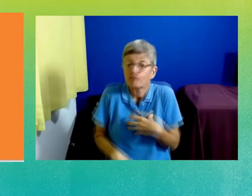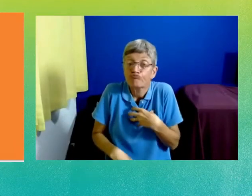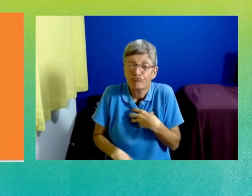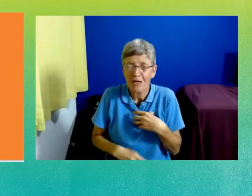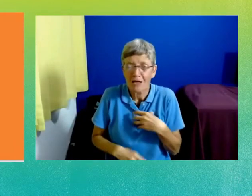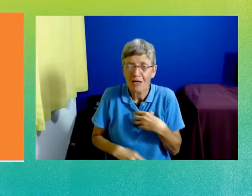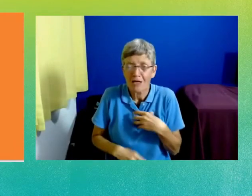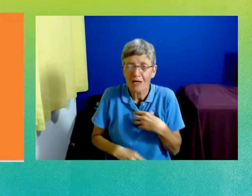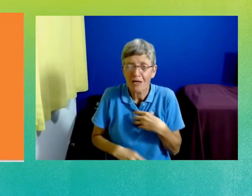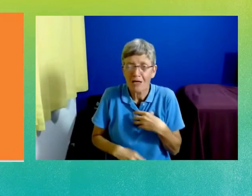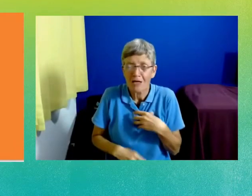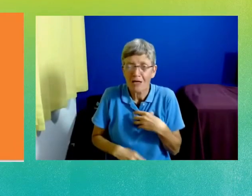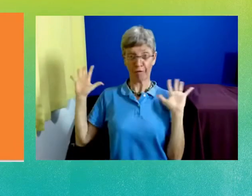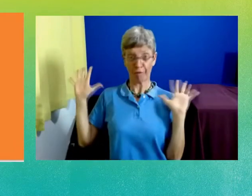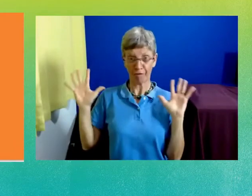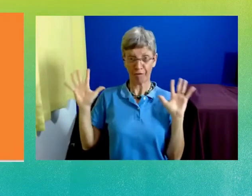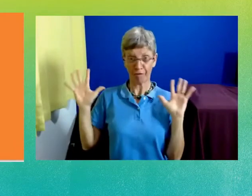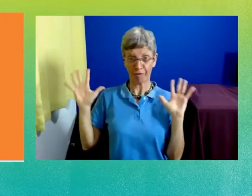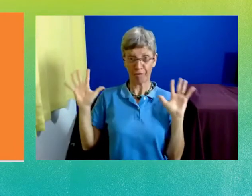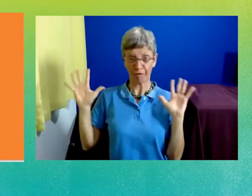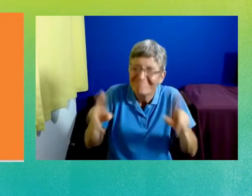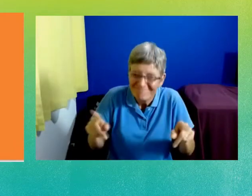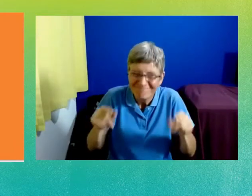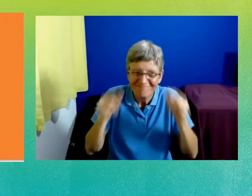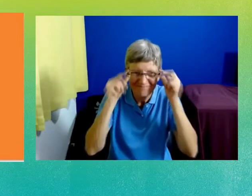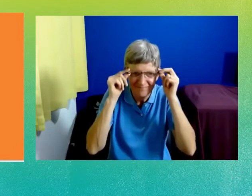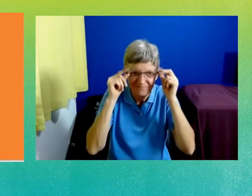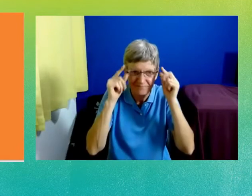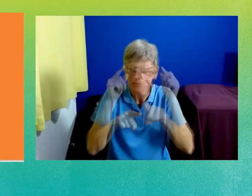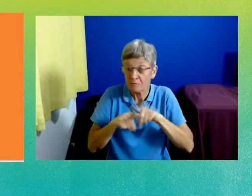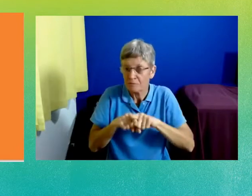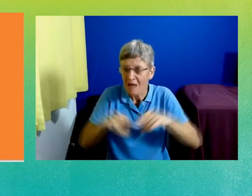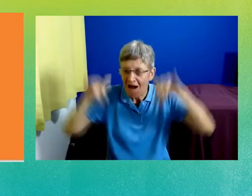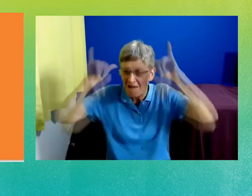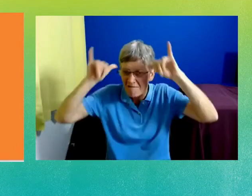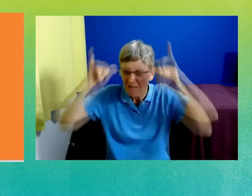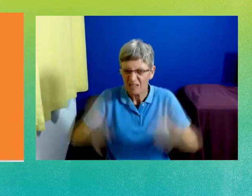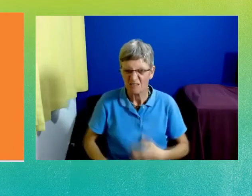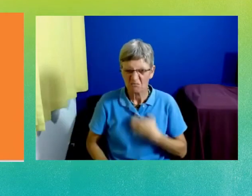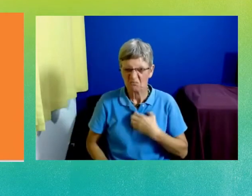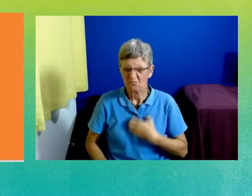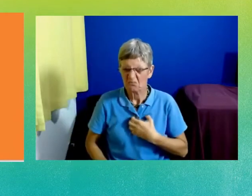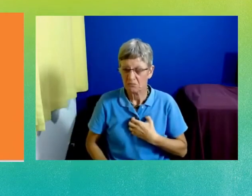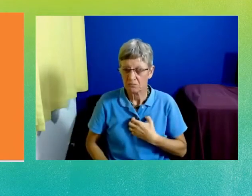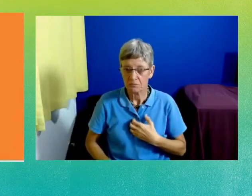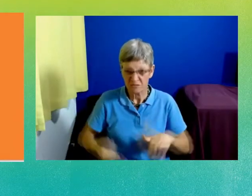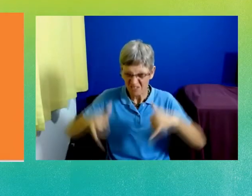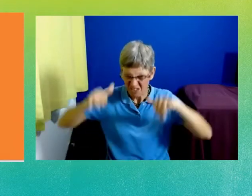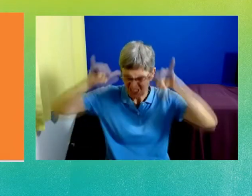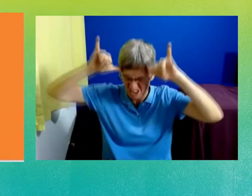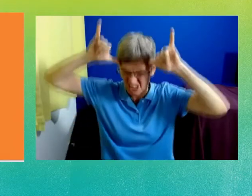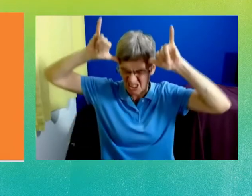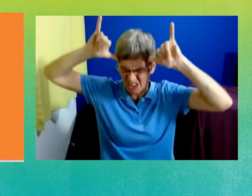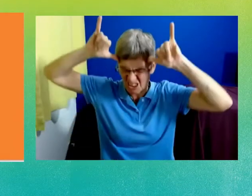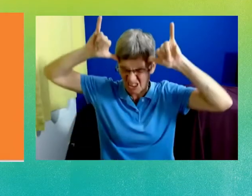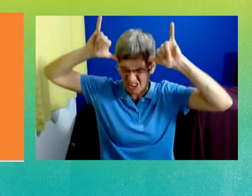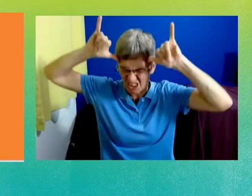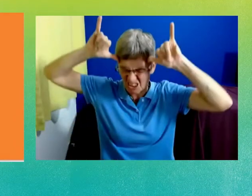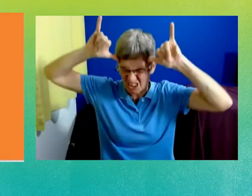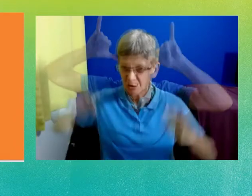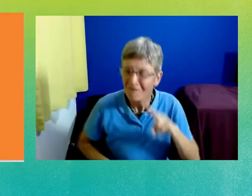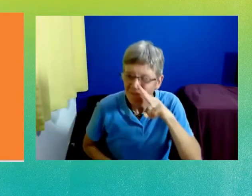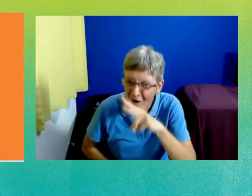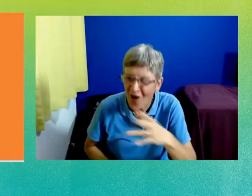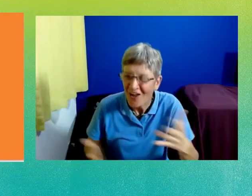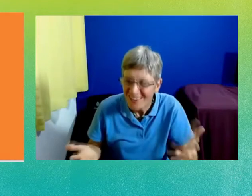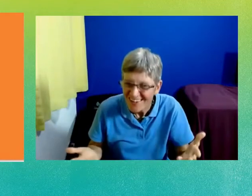emoção, tá? A sensação que traz na pessoa, tá? É, por exemplo, quando eu disse do